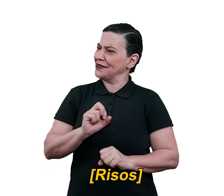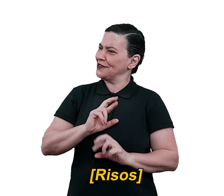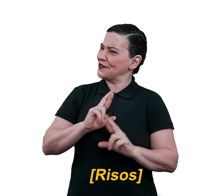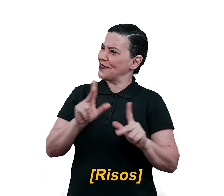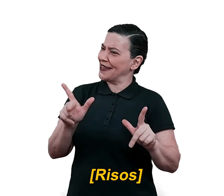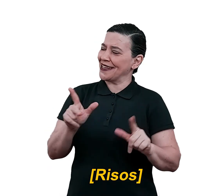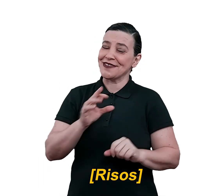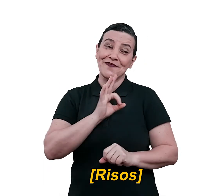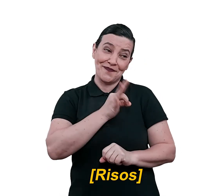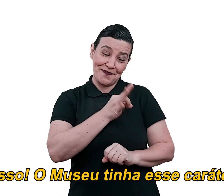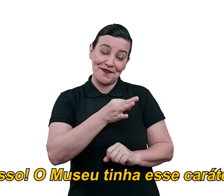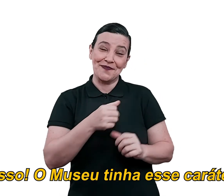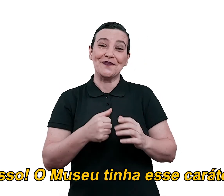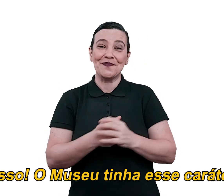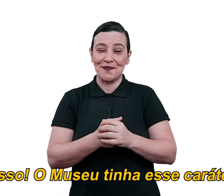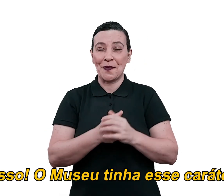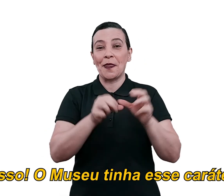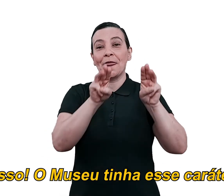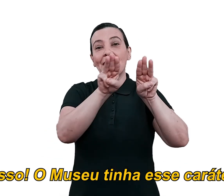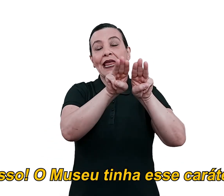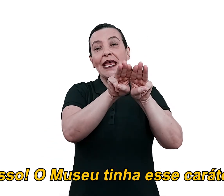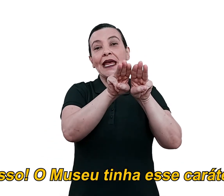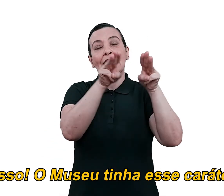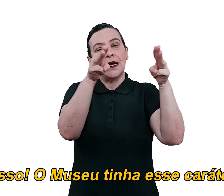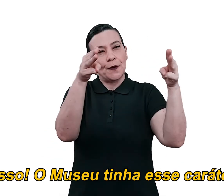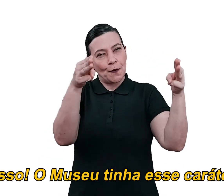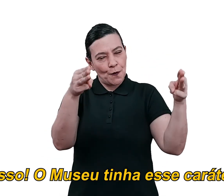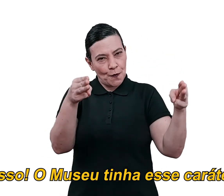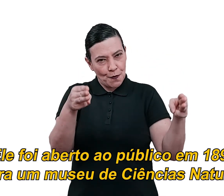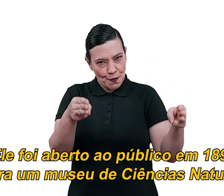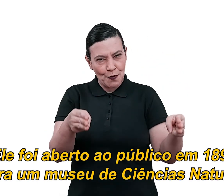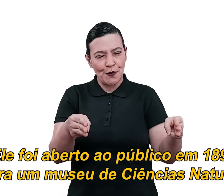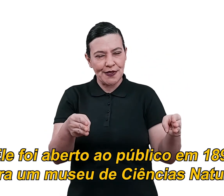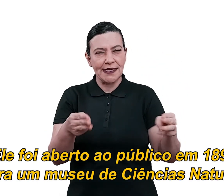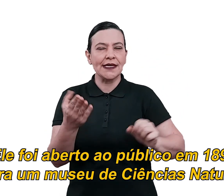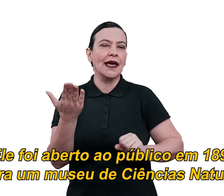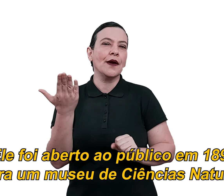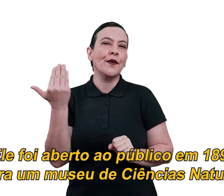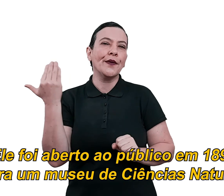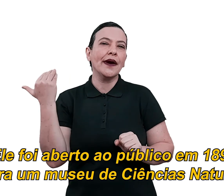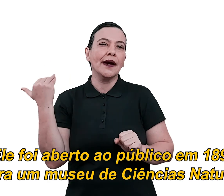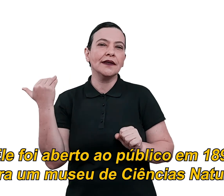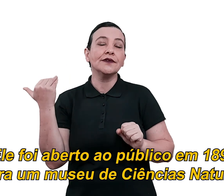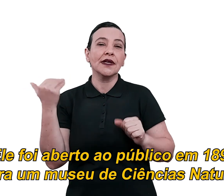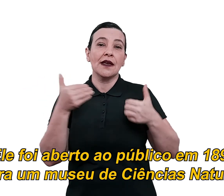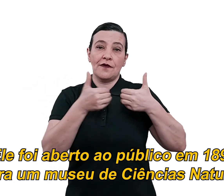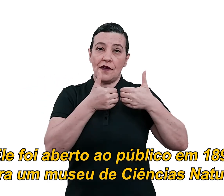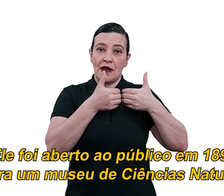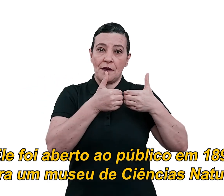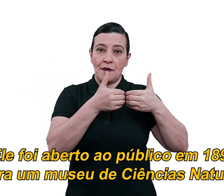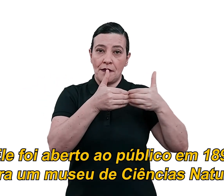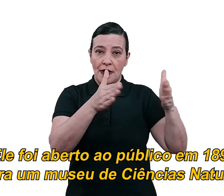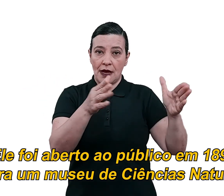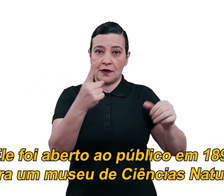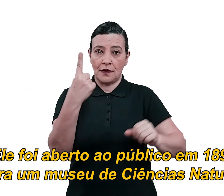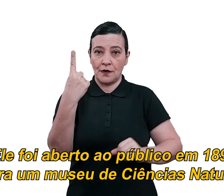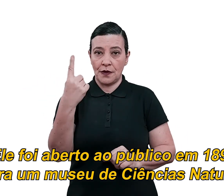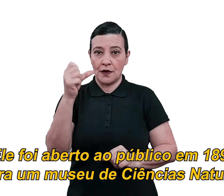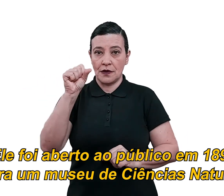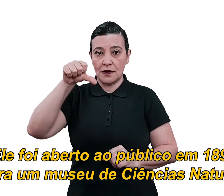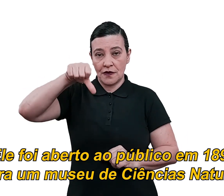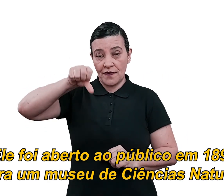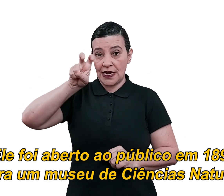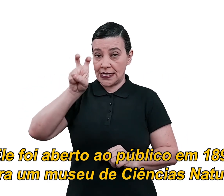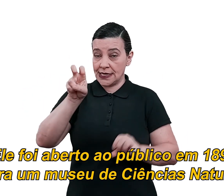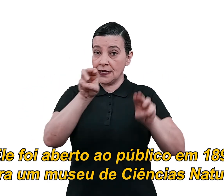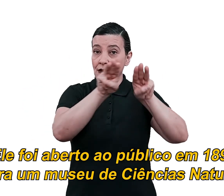O museu tinha esse caráter, né? Ele foi aberto ao público em 1895 e ele era